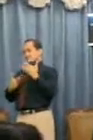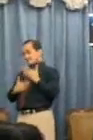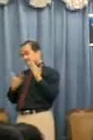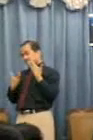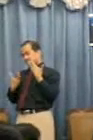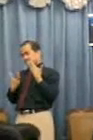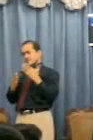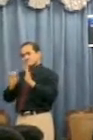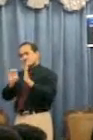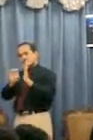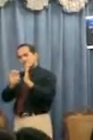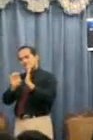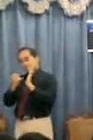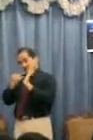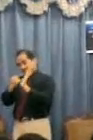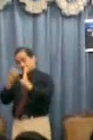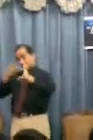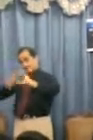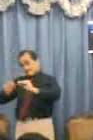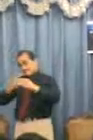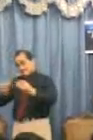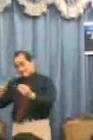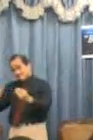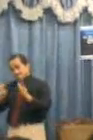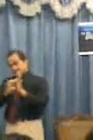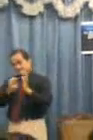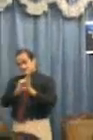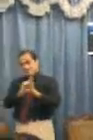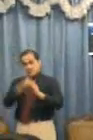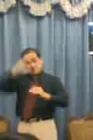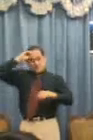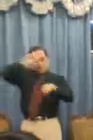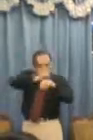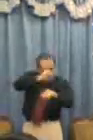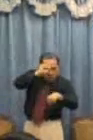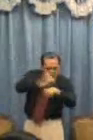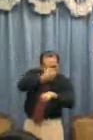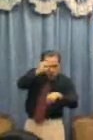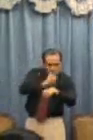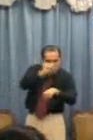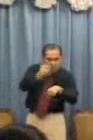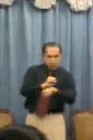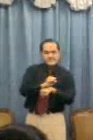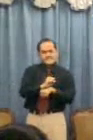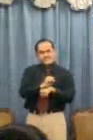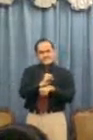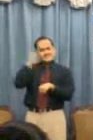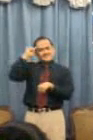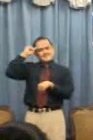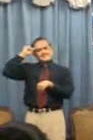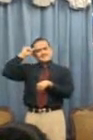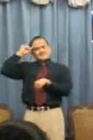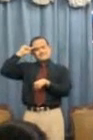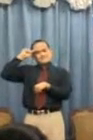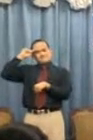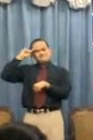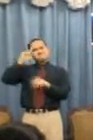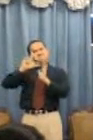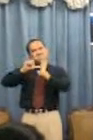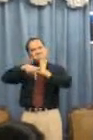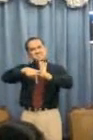ng talaga, o malaking halaga, hindi nalulugod na gawin niya. Hindi ba? Dahil meron siyang